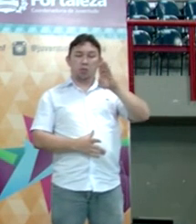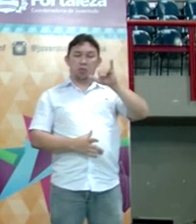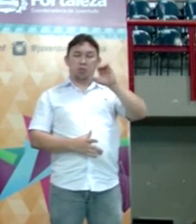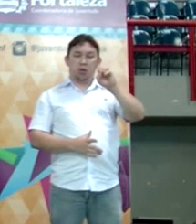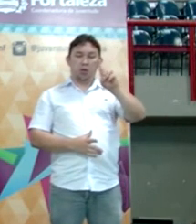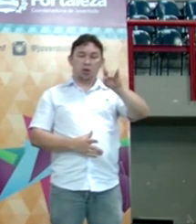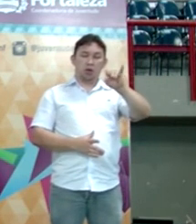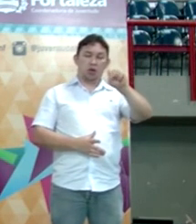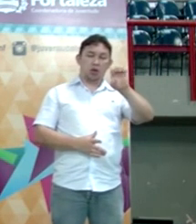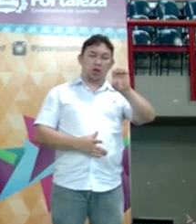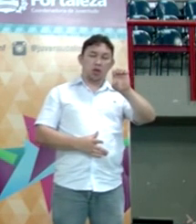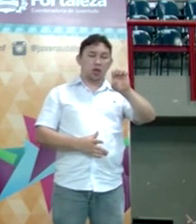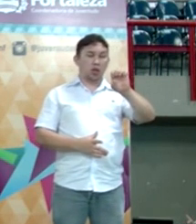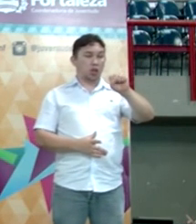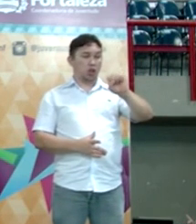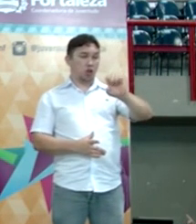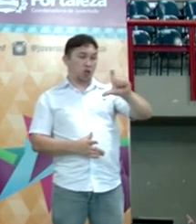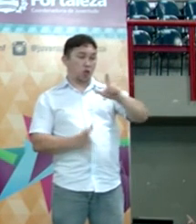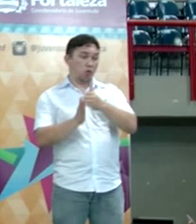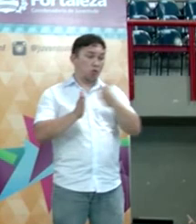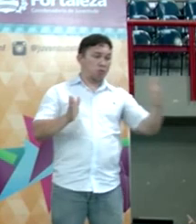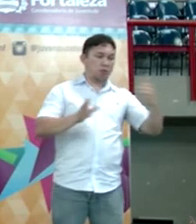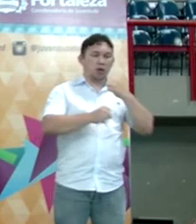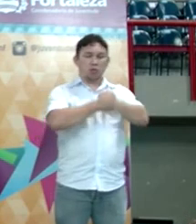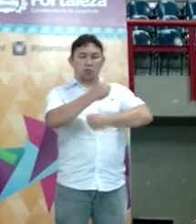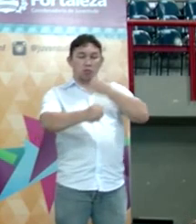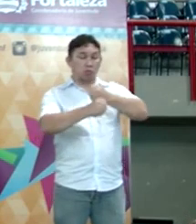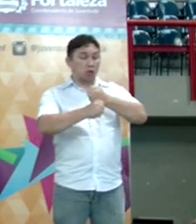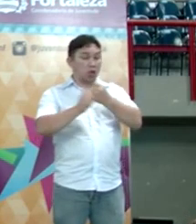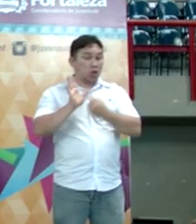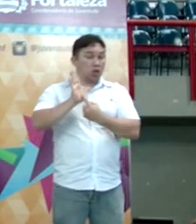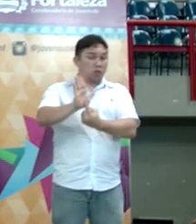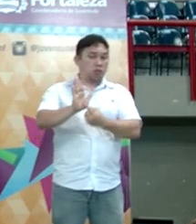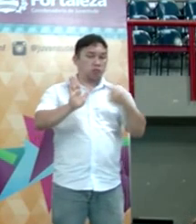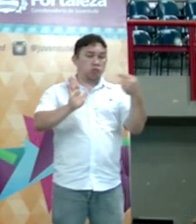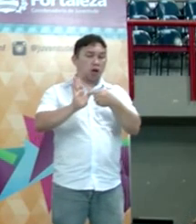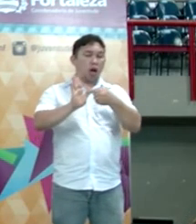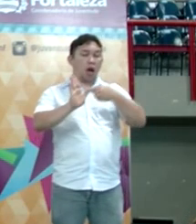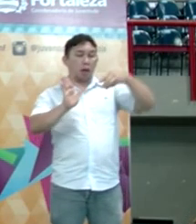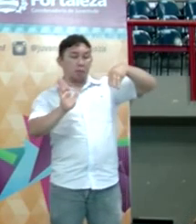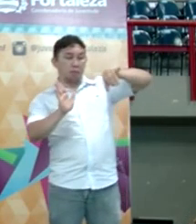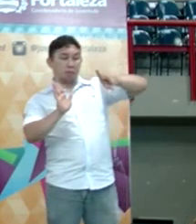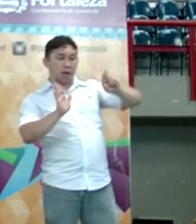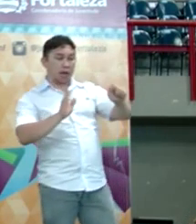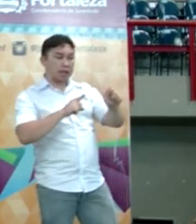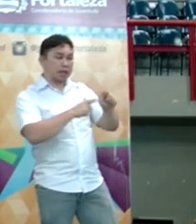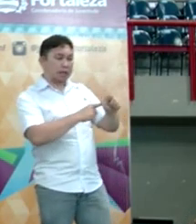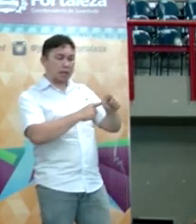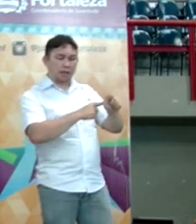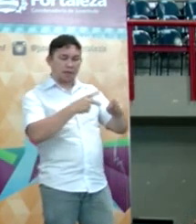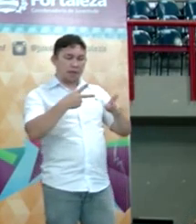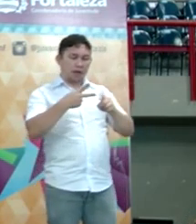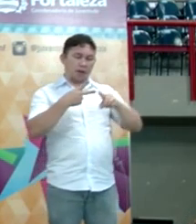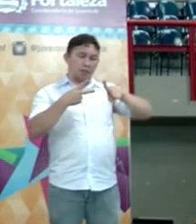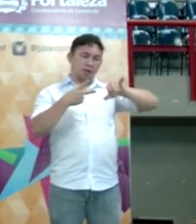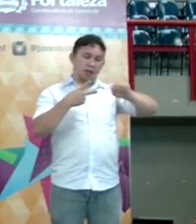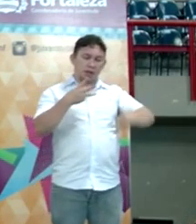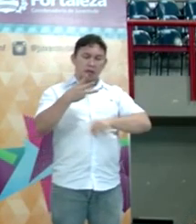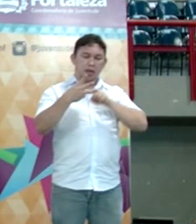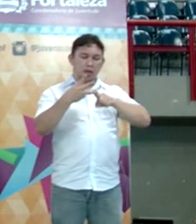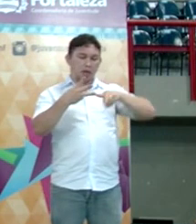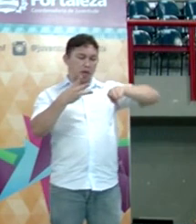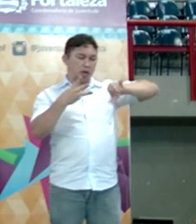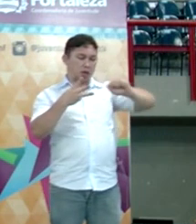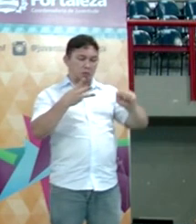durante um período do ano. De acordo com os dados, aí olha a pergunta, a média, a mediana e a